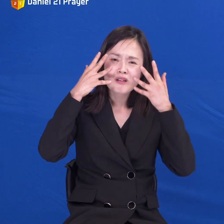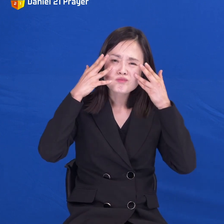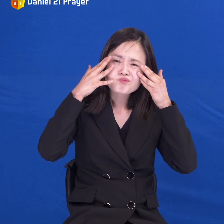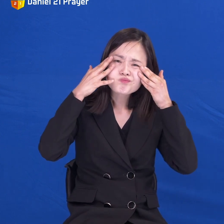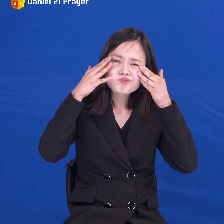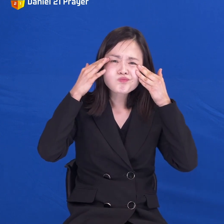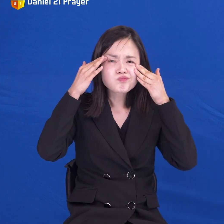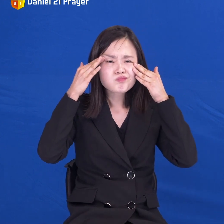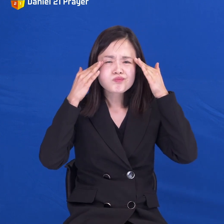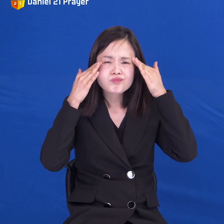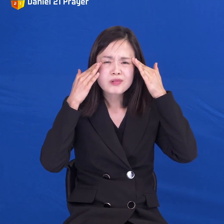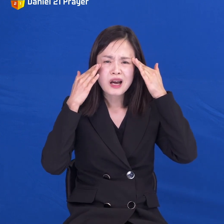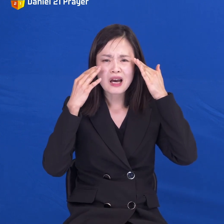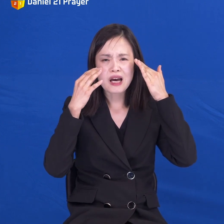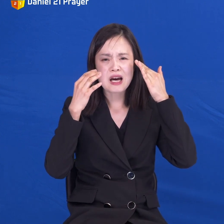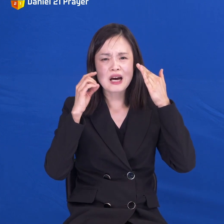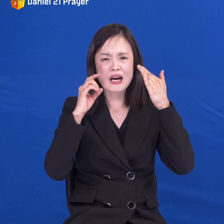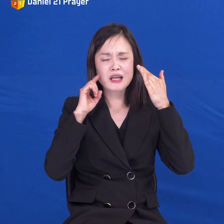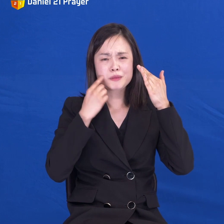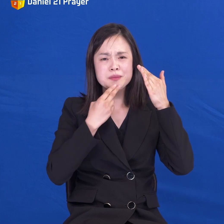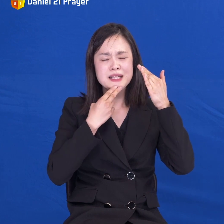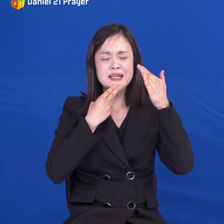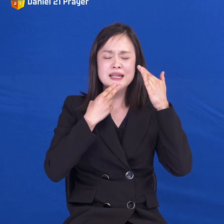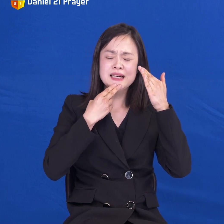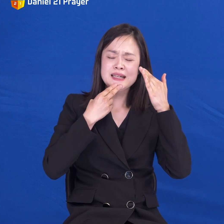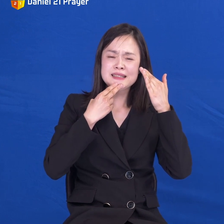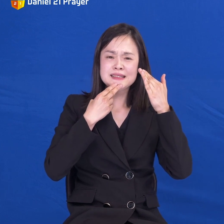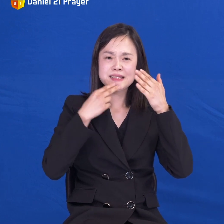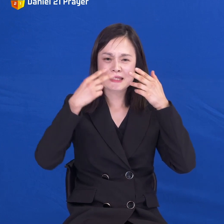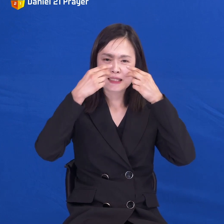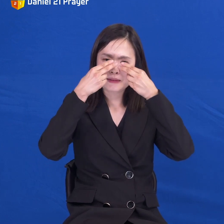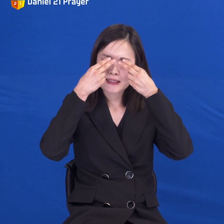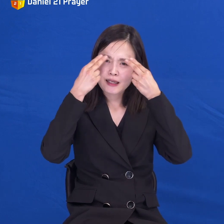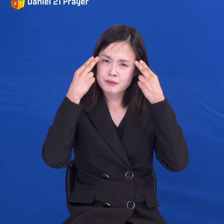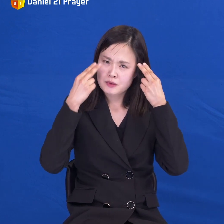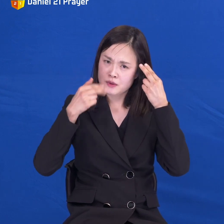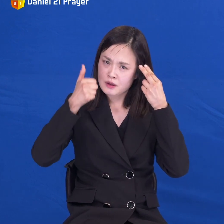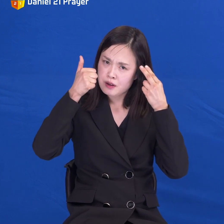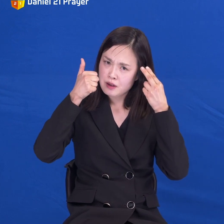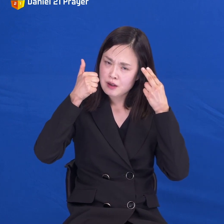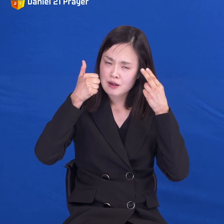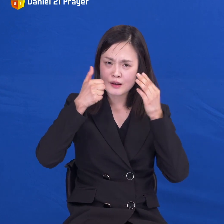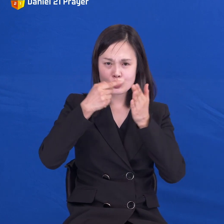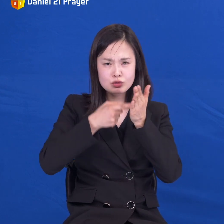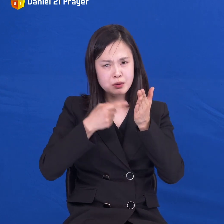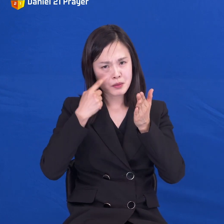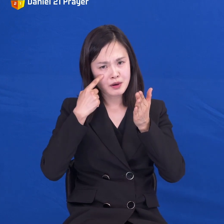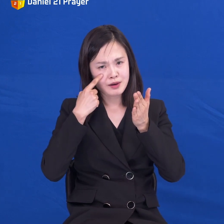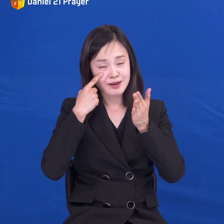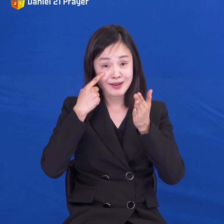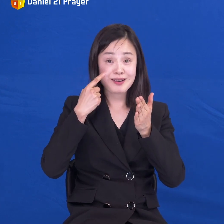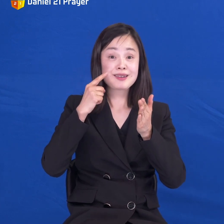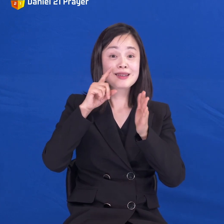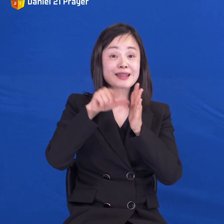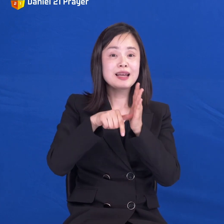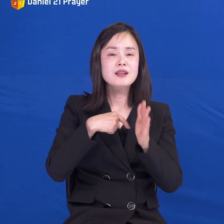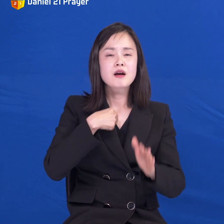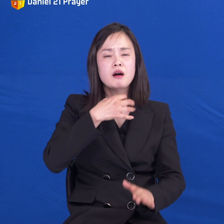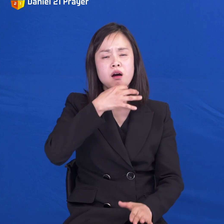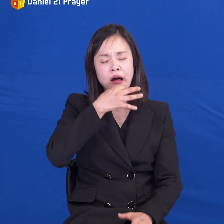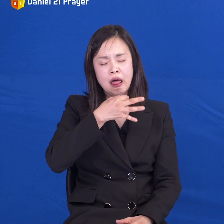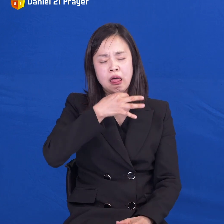나가지고 쌍꺼풀 될지어다 내가 장난으로 그랬어요. 그런데 여러분, 제가 감기에 걸려서 아주